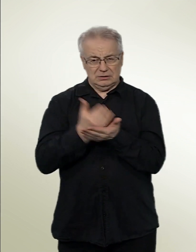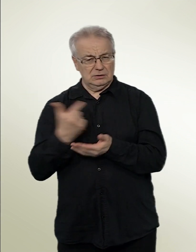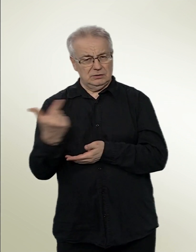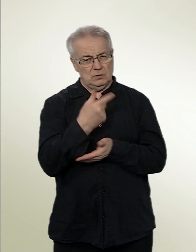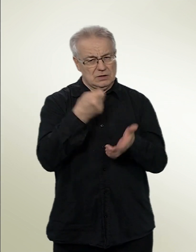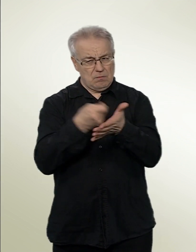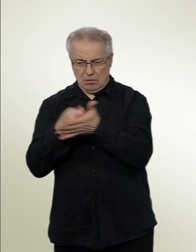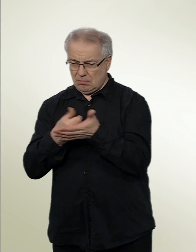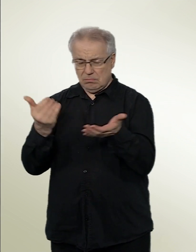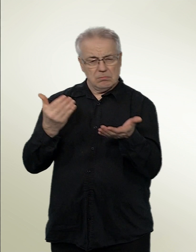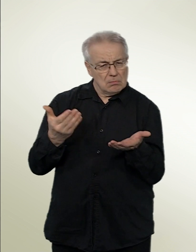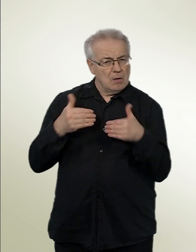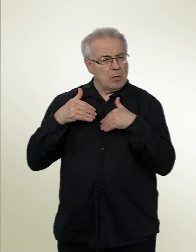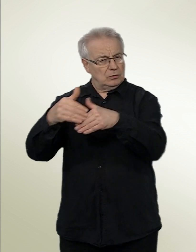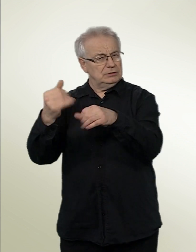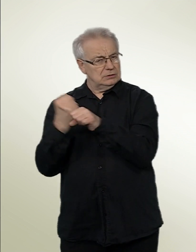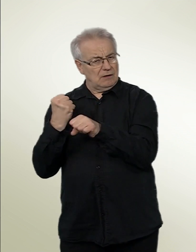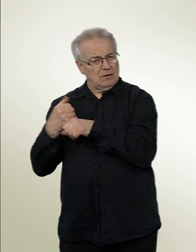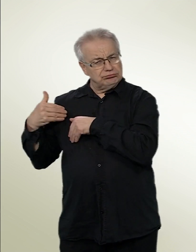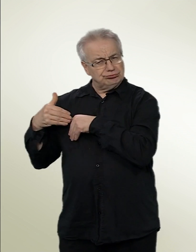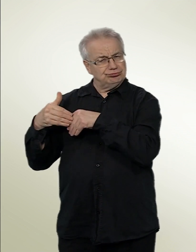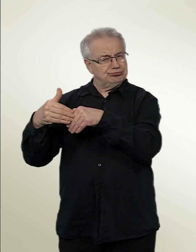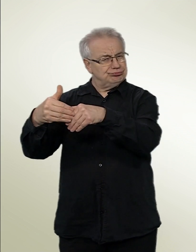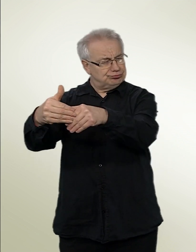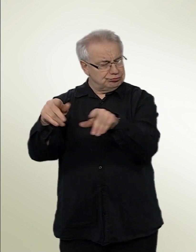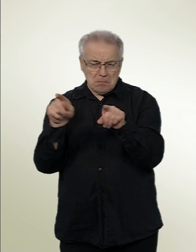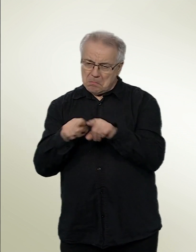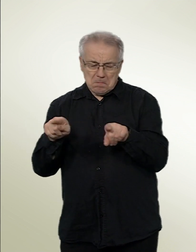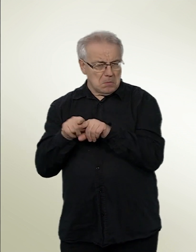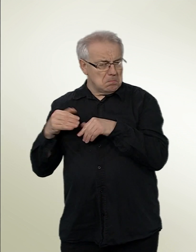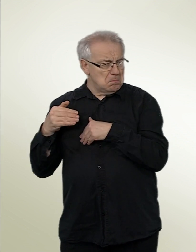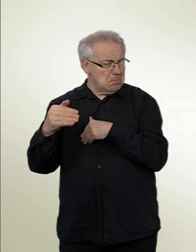deux impôts pour continuer à accomplir ses tâches dans la même mesure que jusqu'ici.